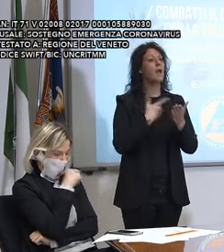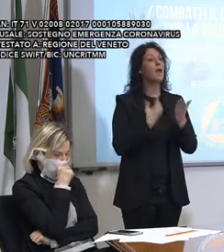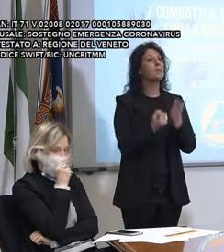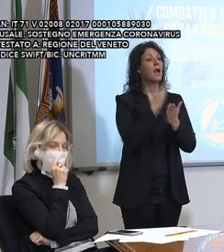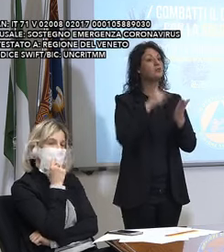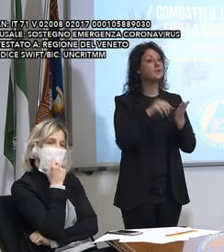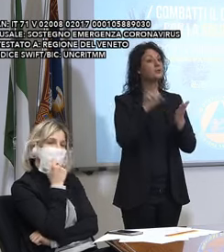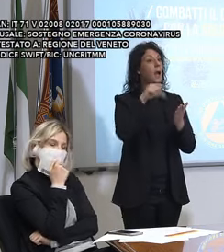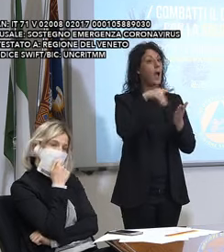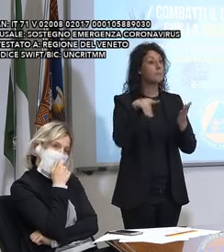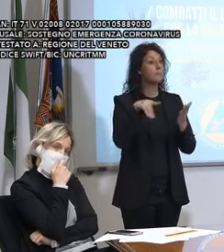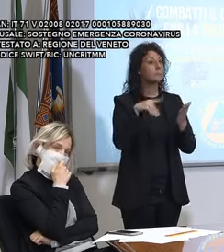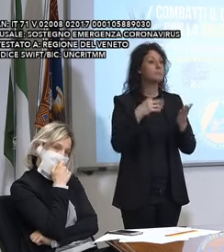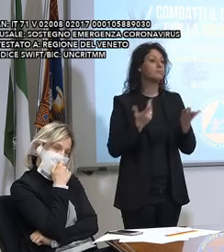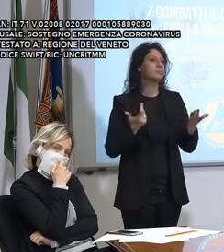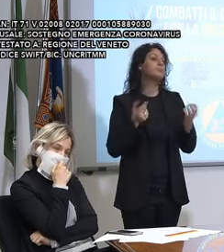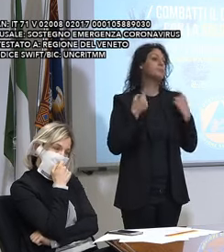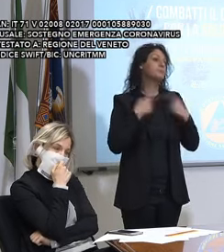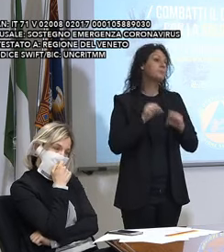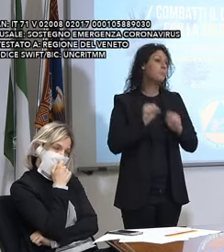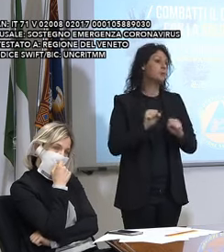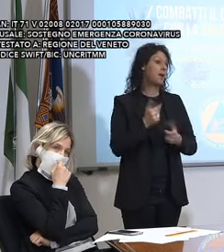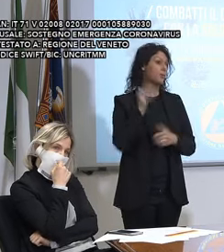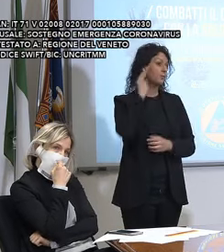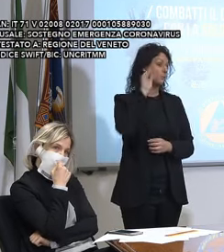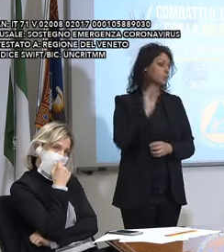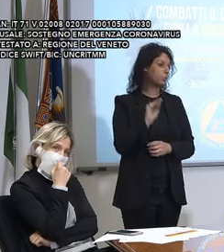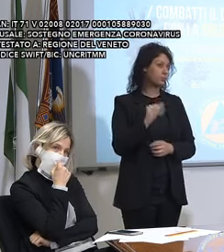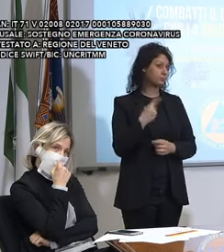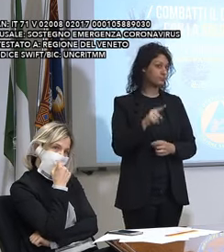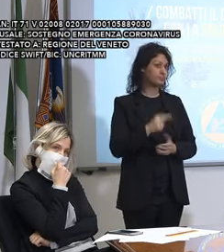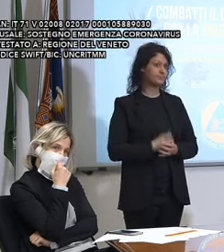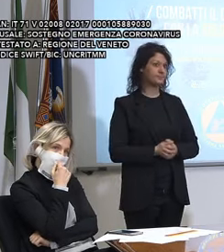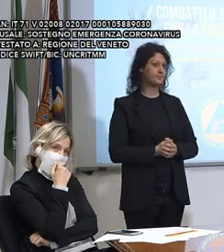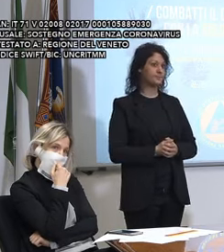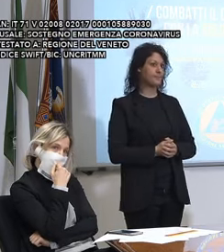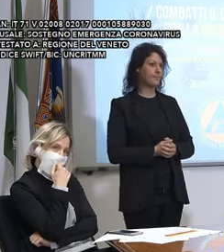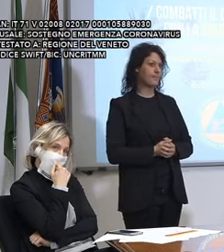Questo è quello che si può chiedere. C'è qualche problema di privacy?